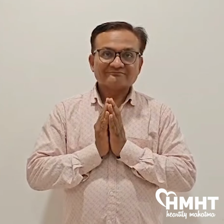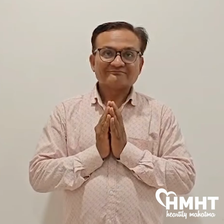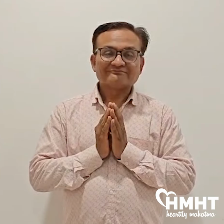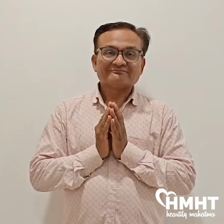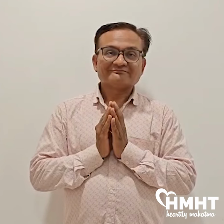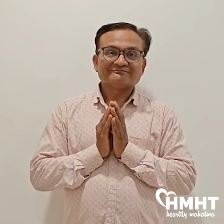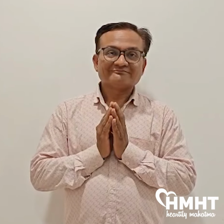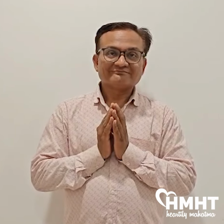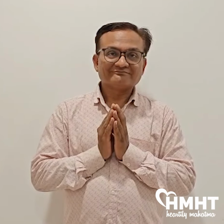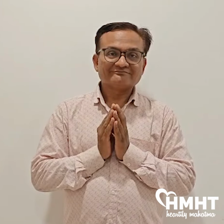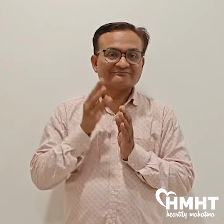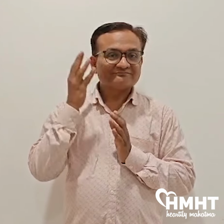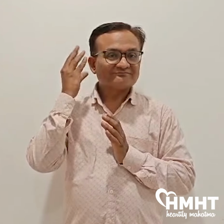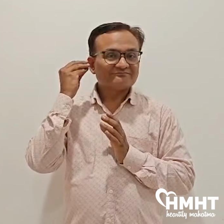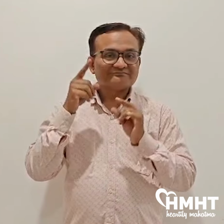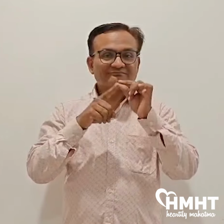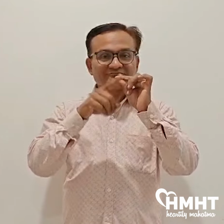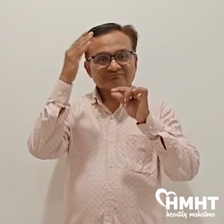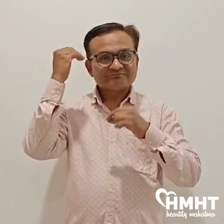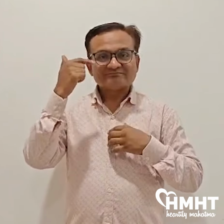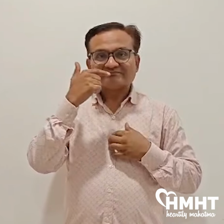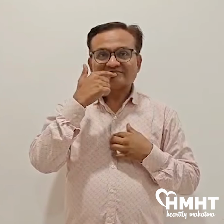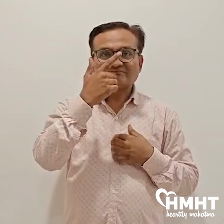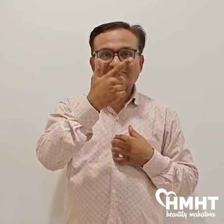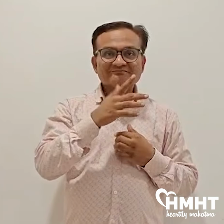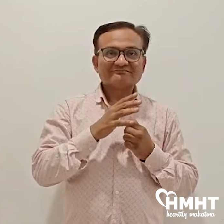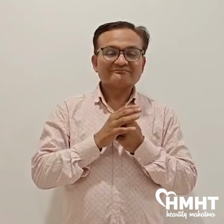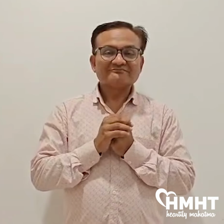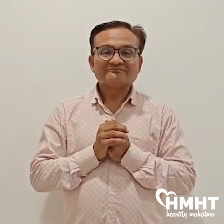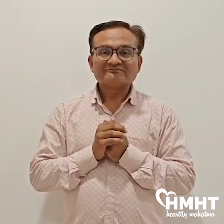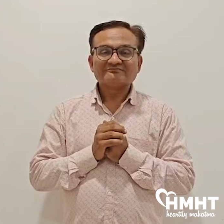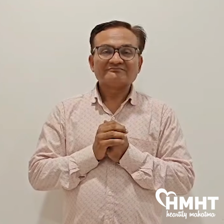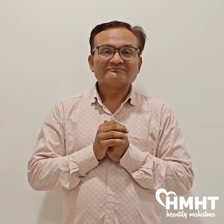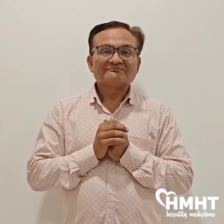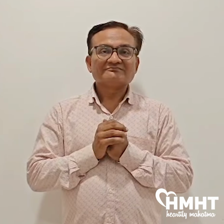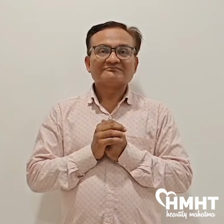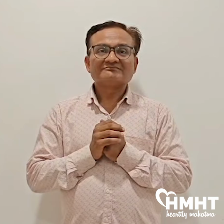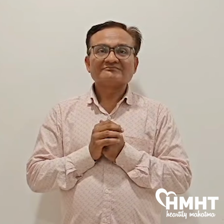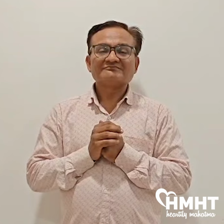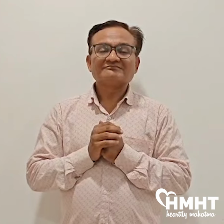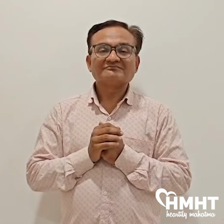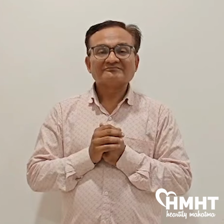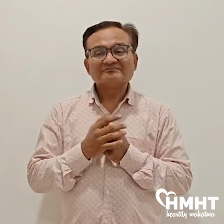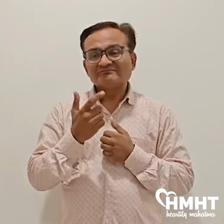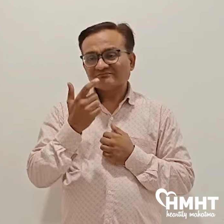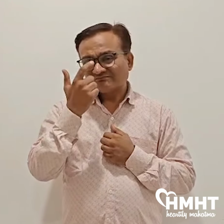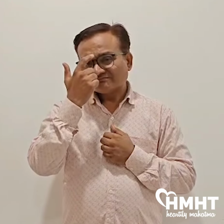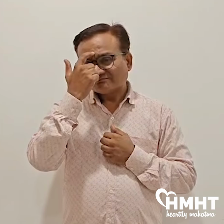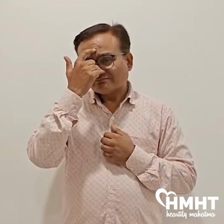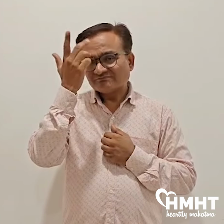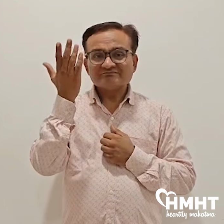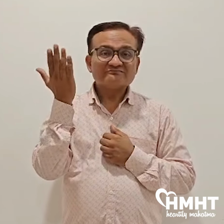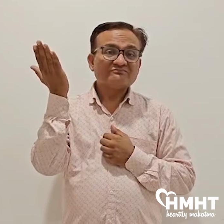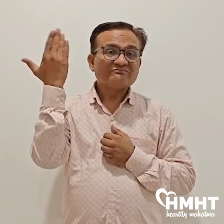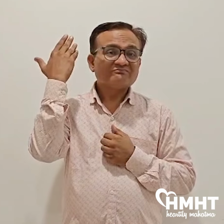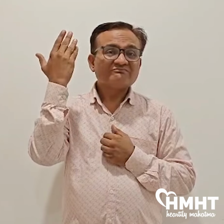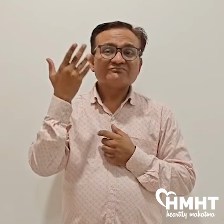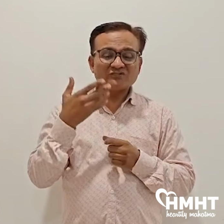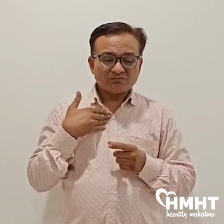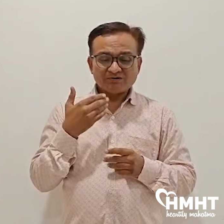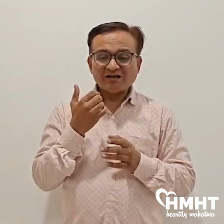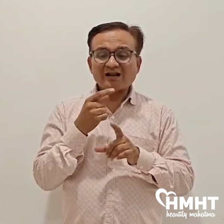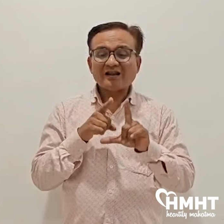આપણે અગર જો ડેસ્ટિનીમાં ભરોસો કરી લેવાય 100% કે વિધિ દ્વારા જે લખેલું છે એ 100% છે, જે